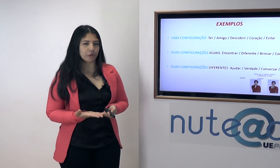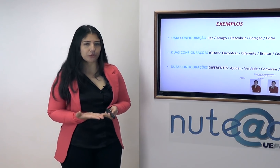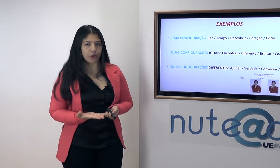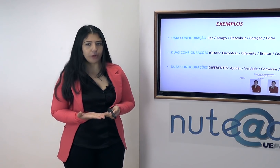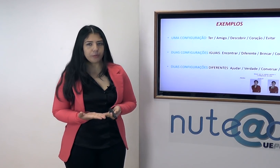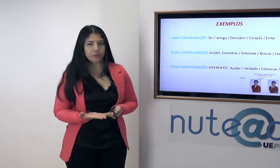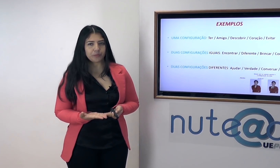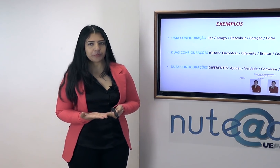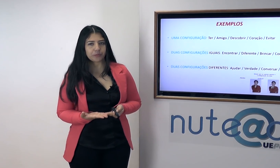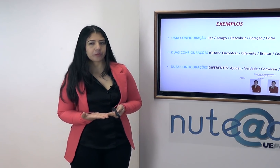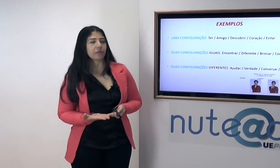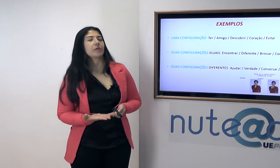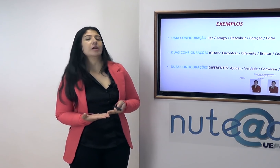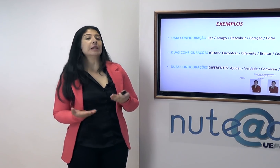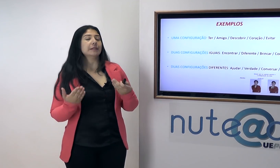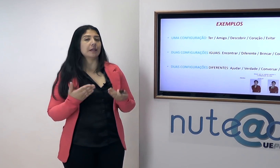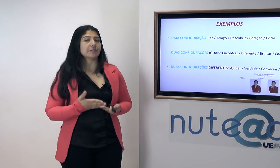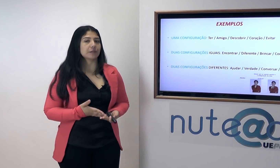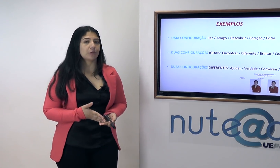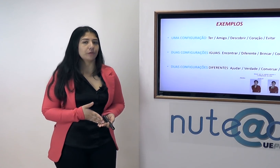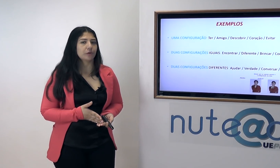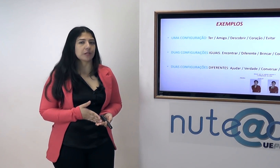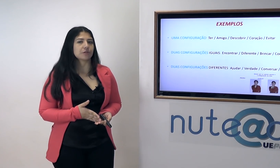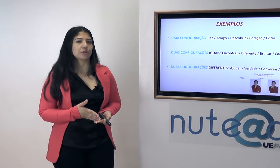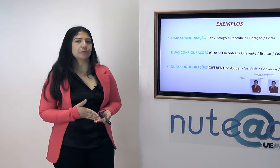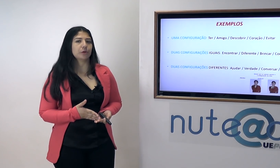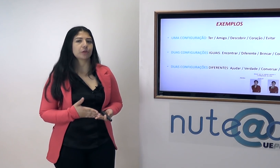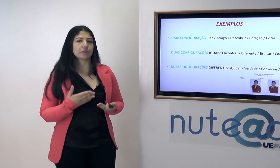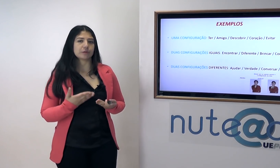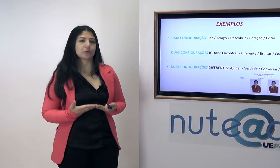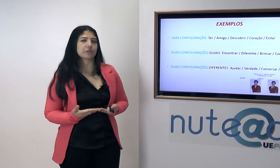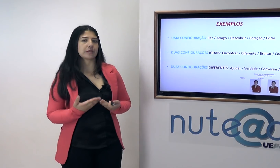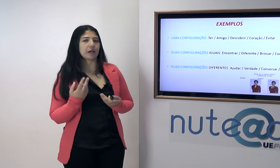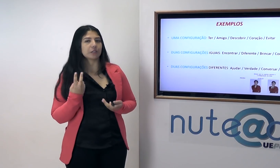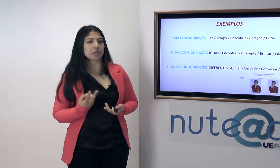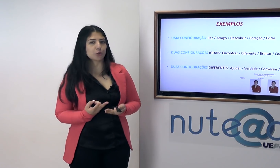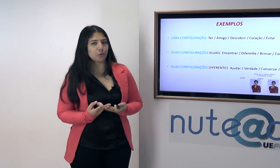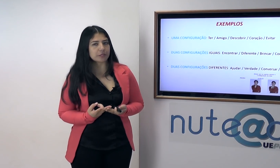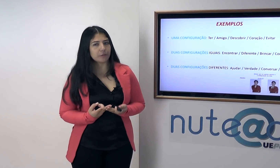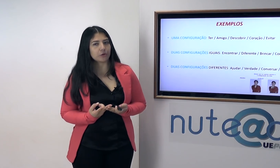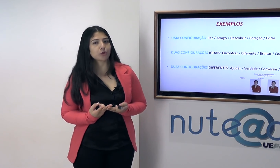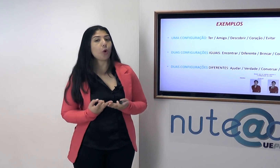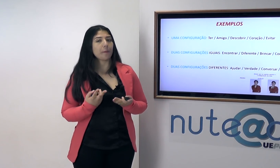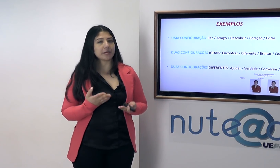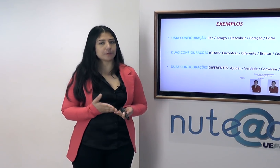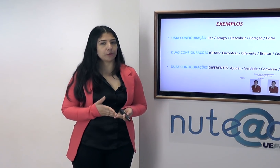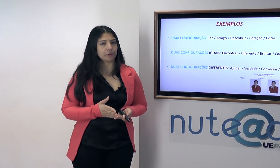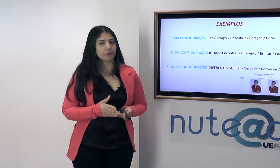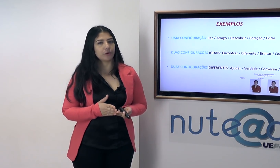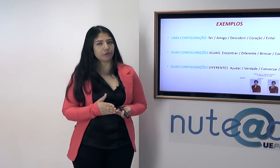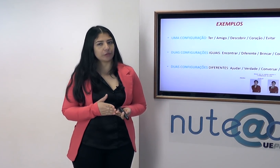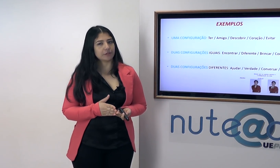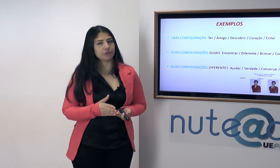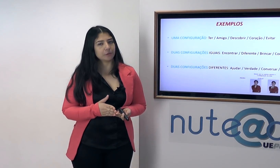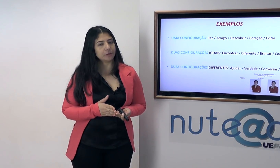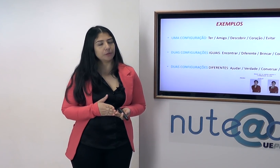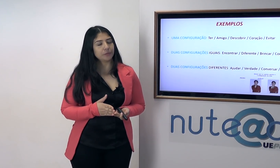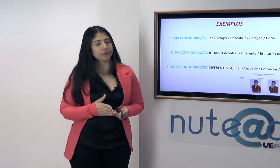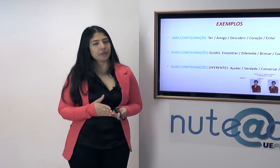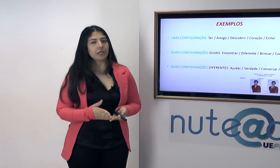só. Tem configurações de mão que nós vamos usar as duas mãos com a mesma configuração de mão.